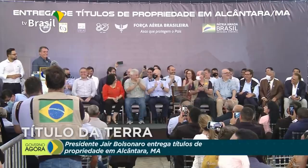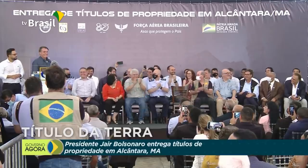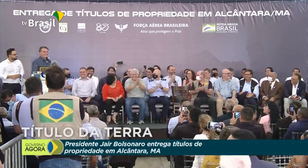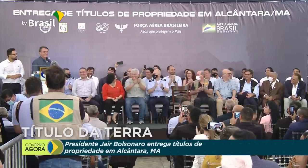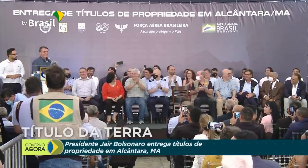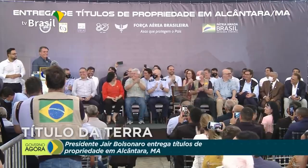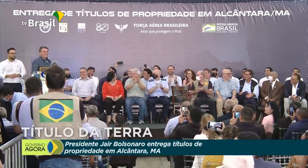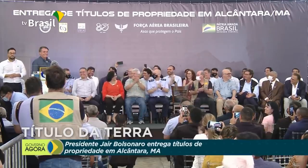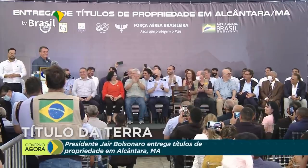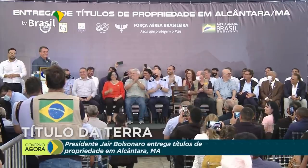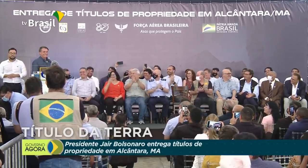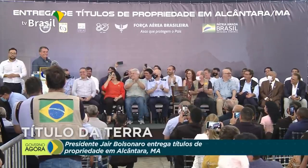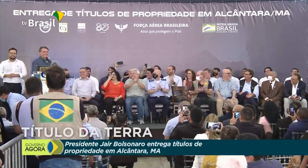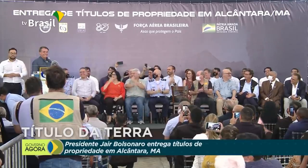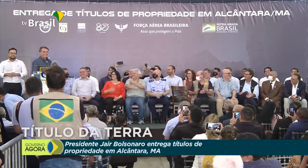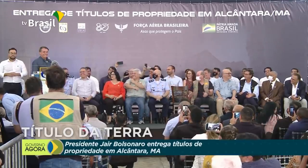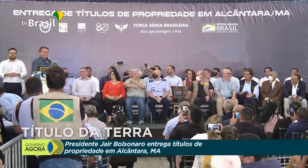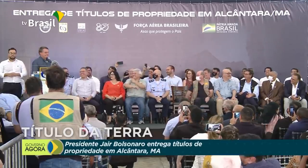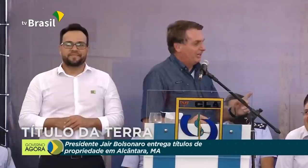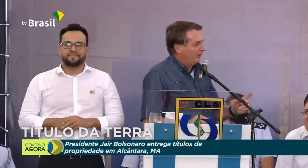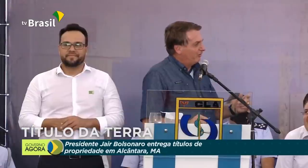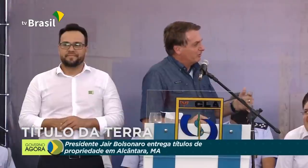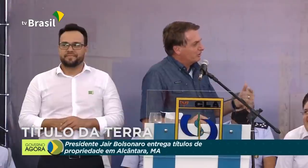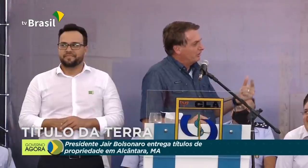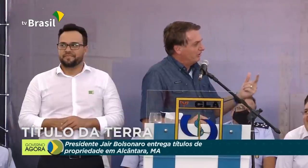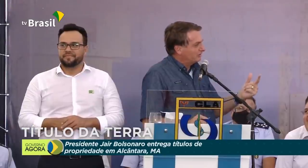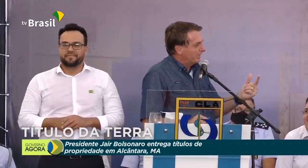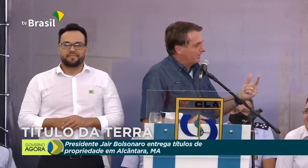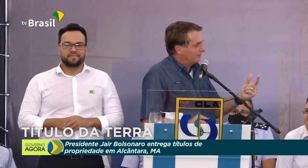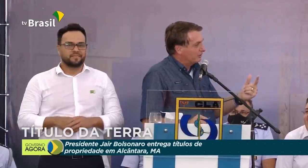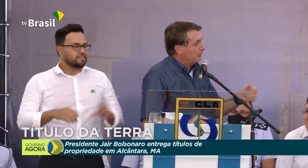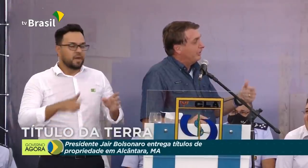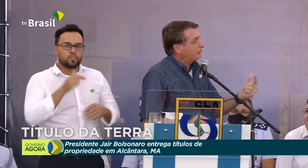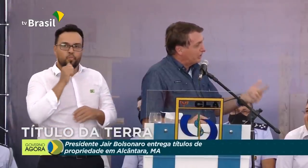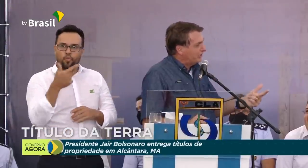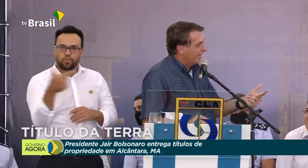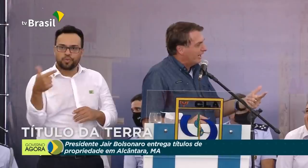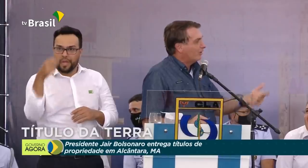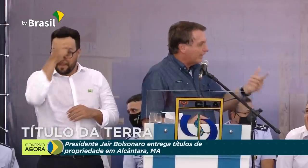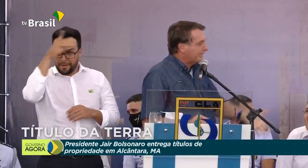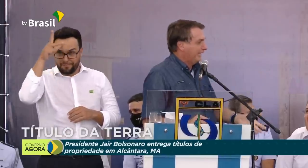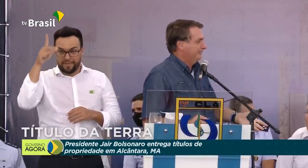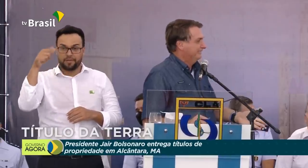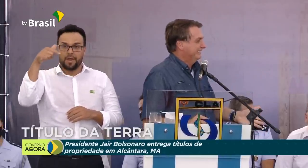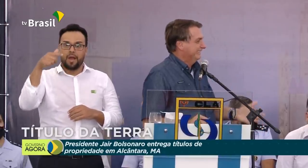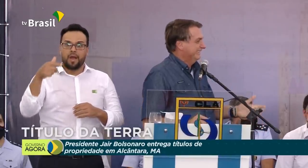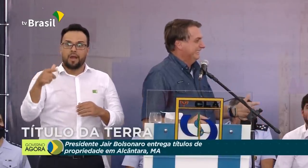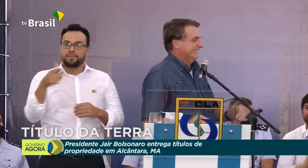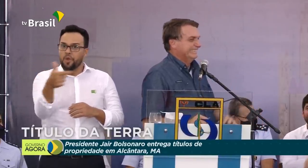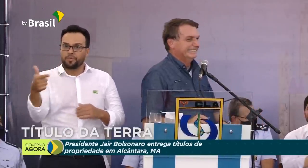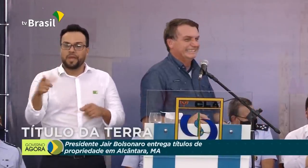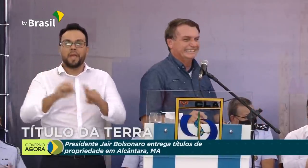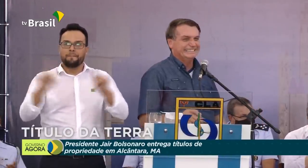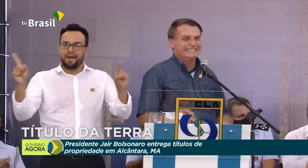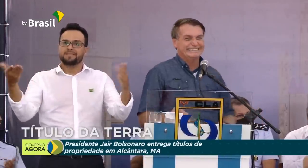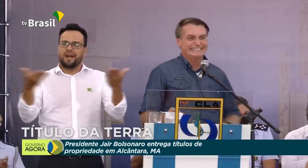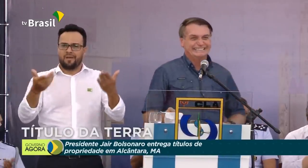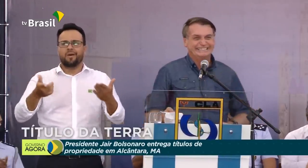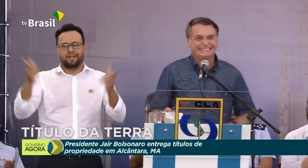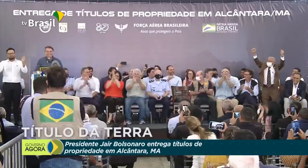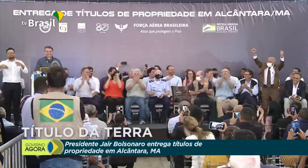certeza teremos, senhor presidente. Então, o senhor não tem, o senhor não tinha, agora tem.